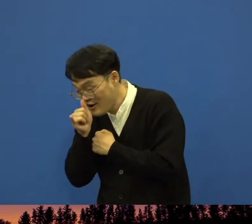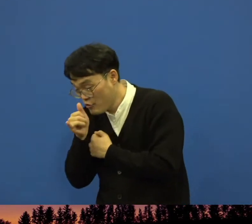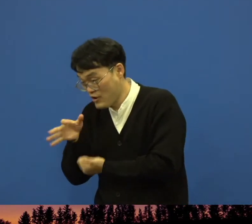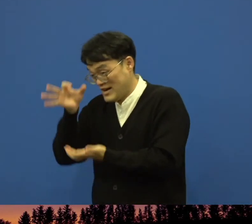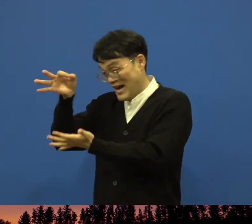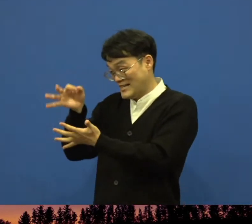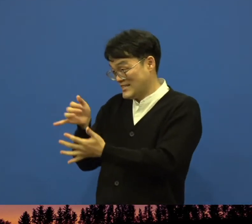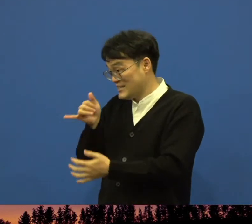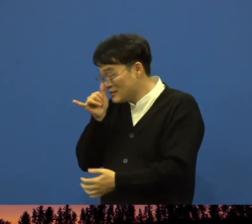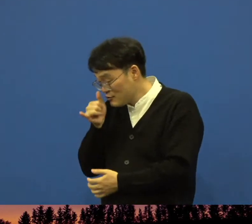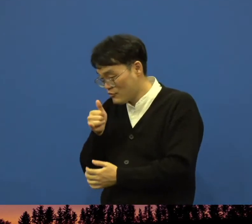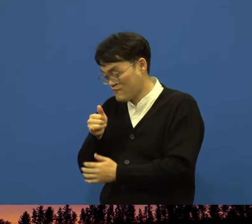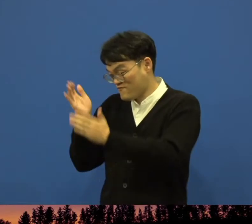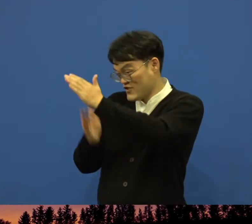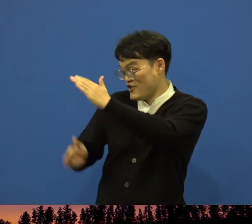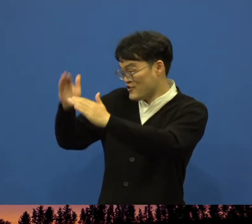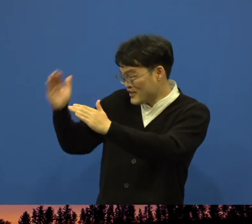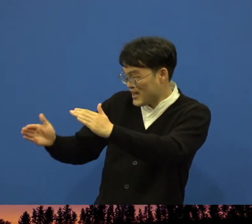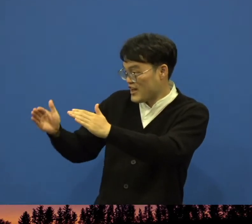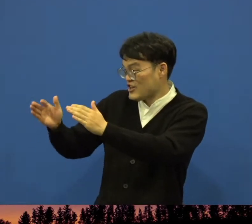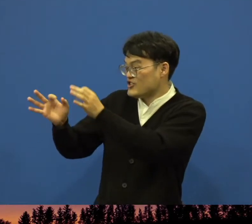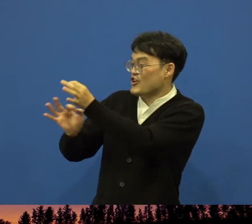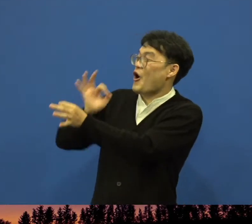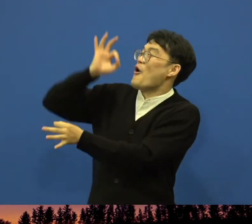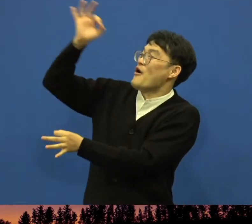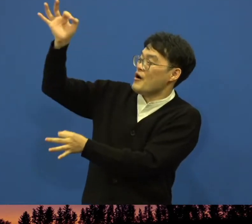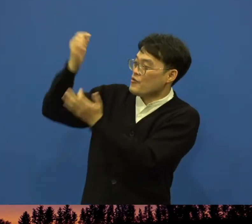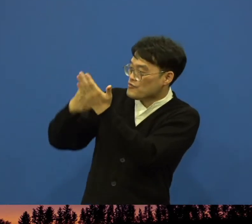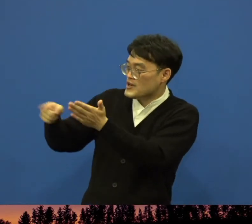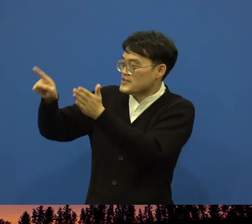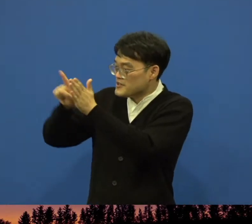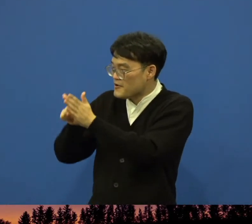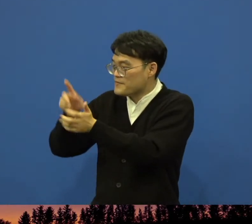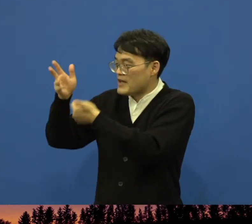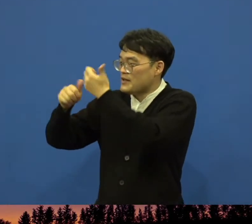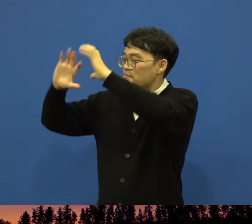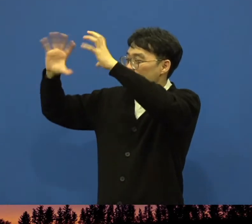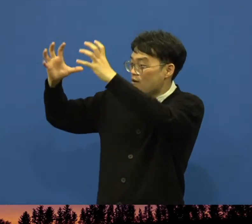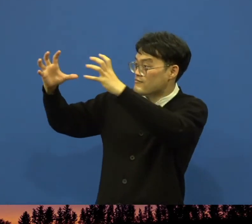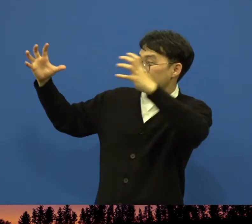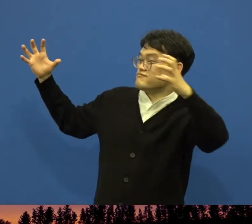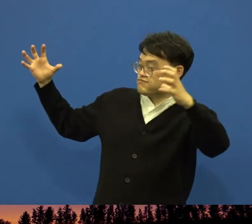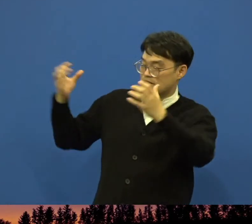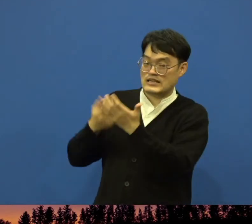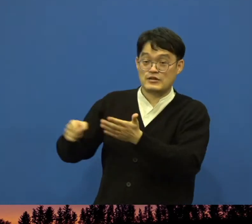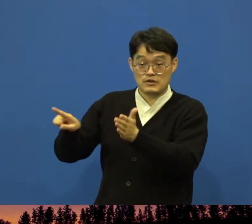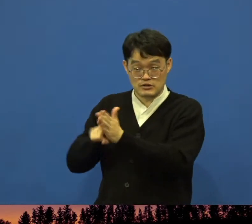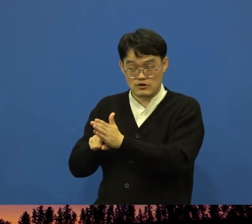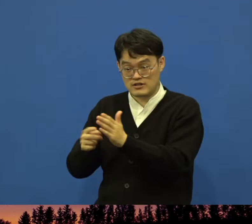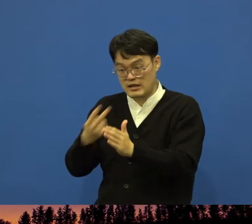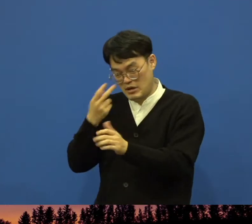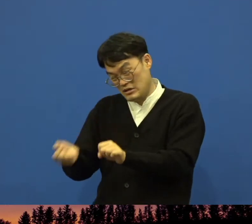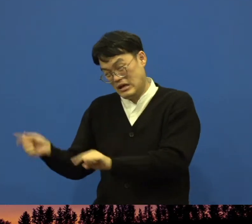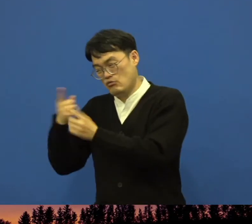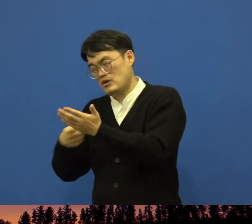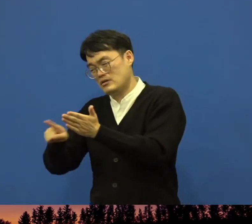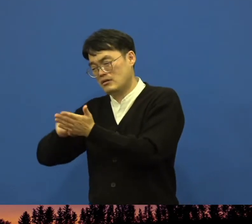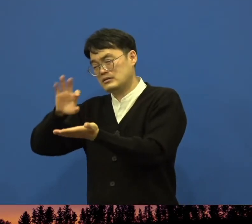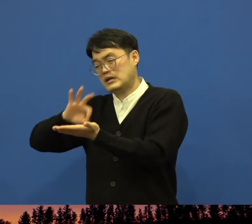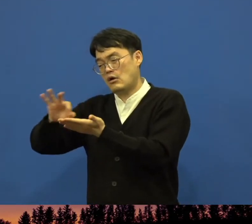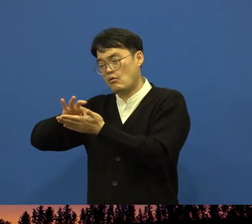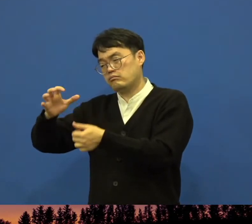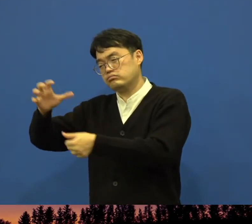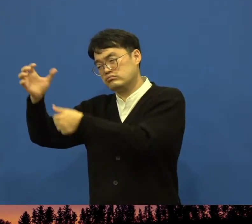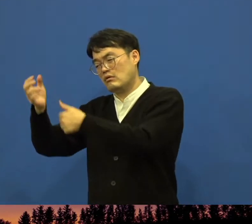있는 일에, 절대 가치에, 영원한 것을 위하여 하나님의 나라와 생명을 살려내기 위해 사용하지 않는다면